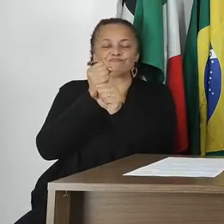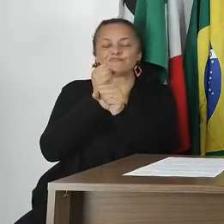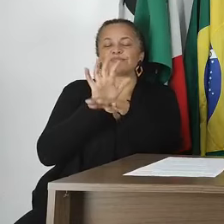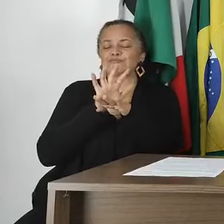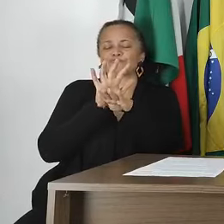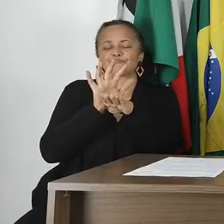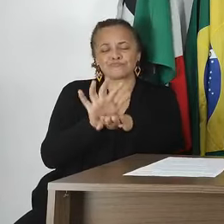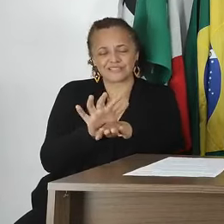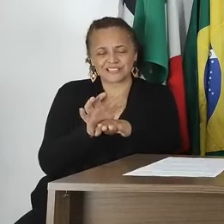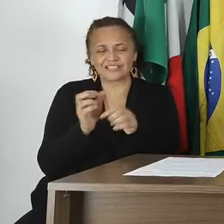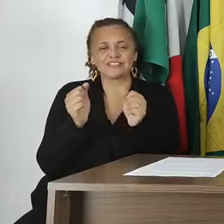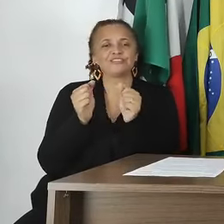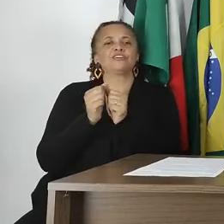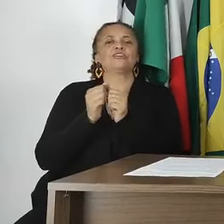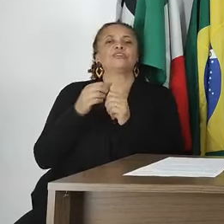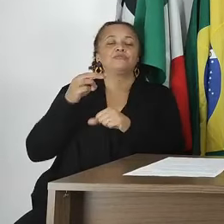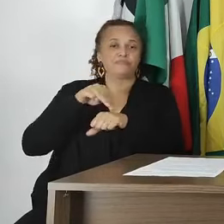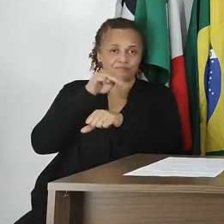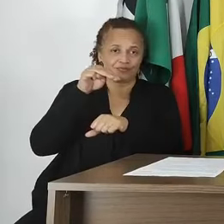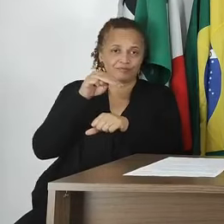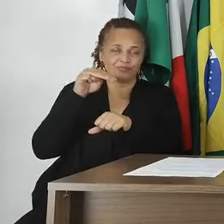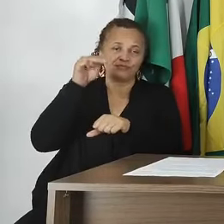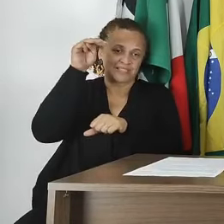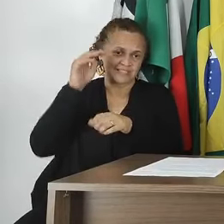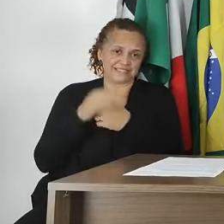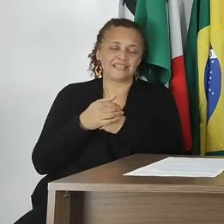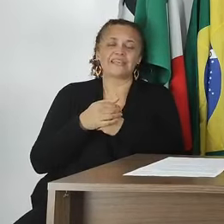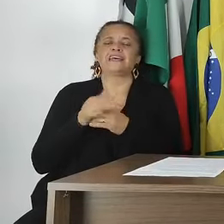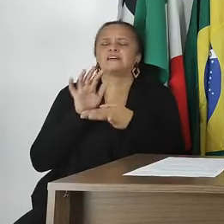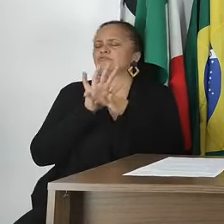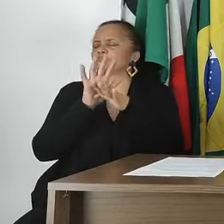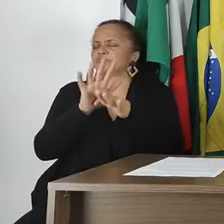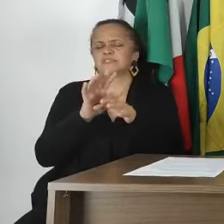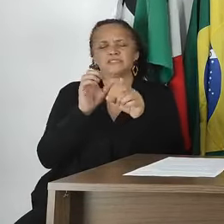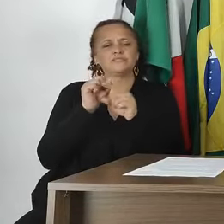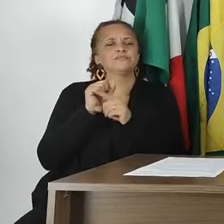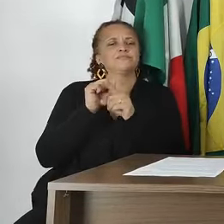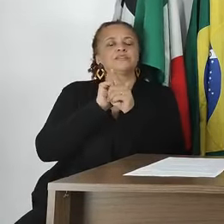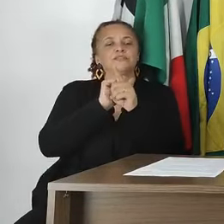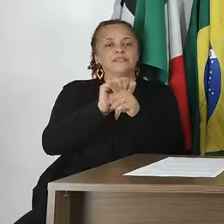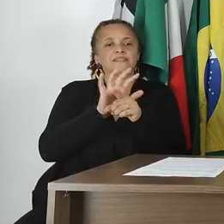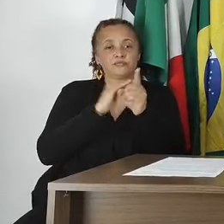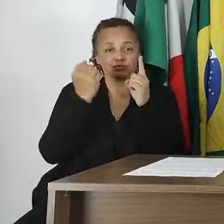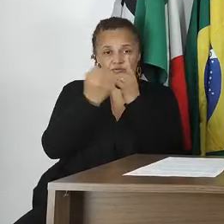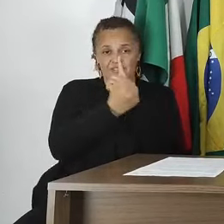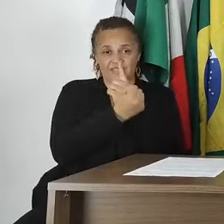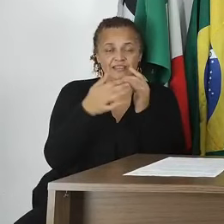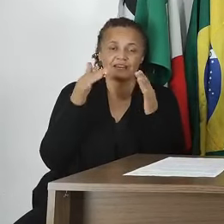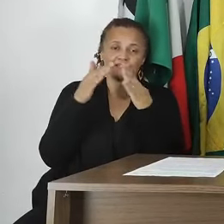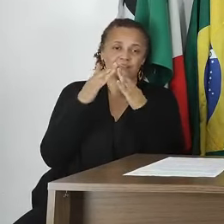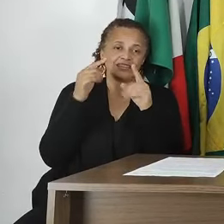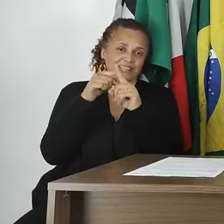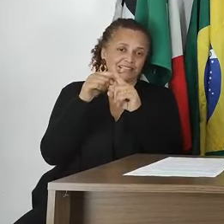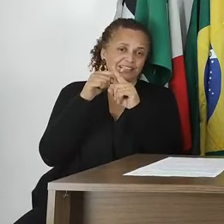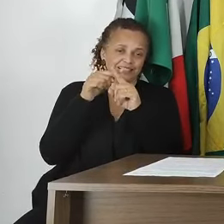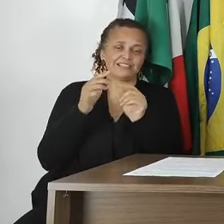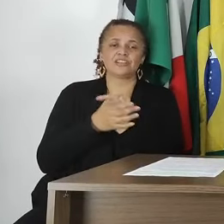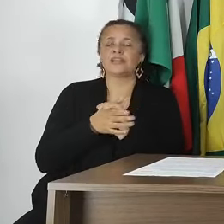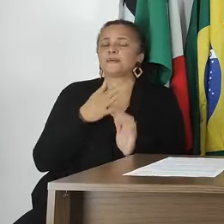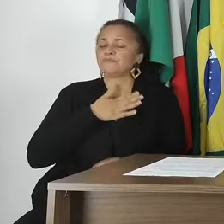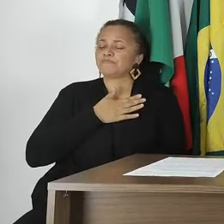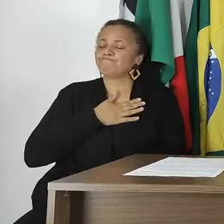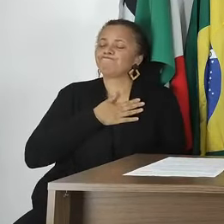trabalhando nesse ministério, praticando esta ação social dentro da igreja. E é um